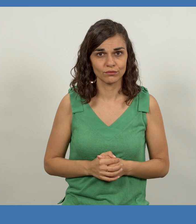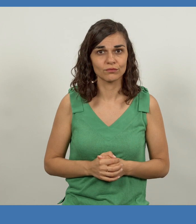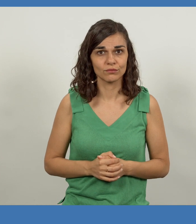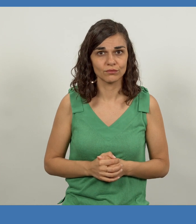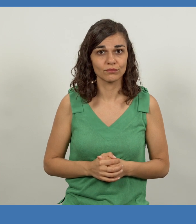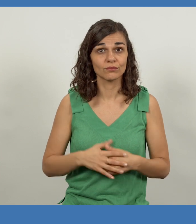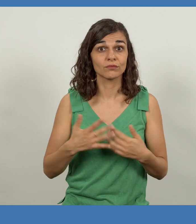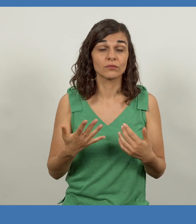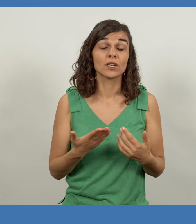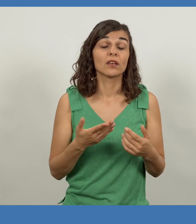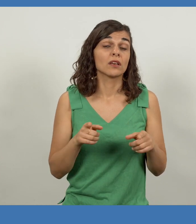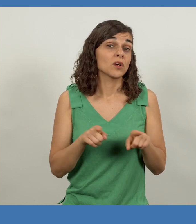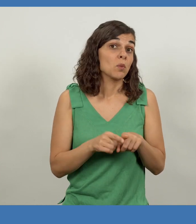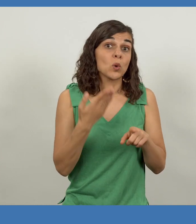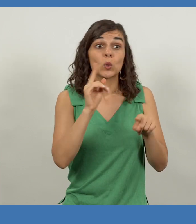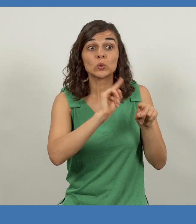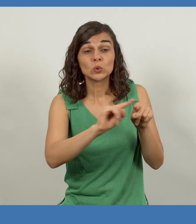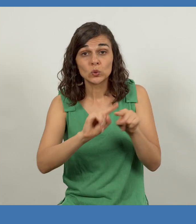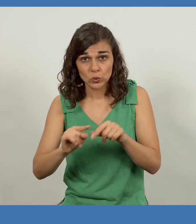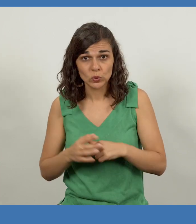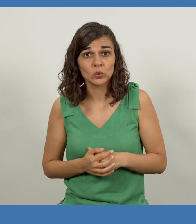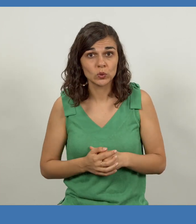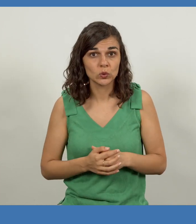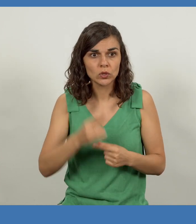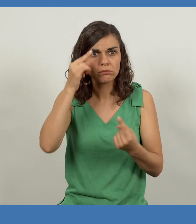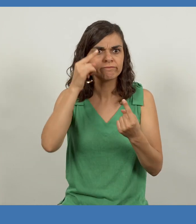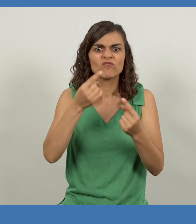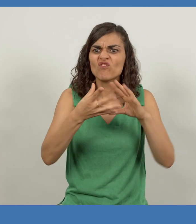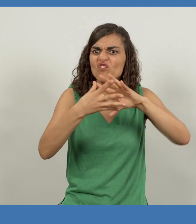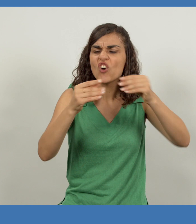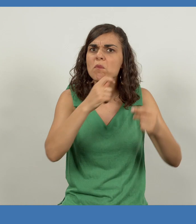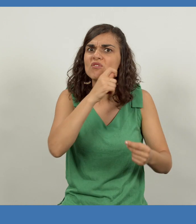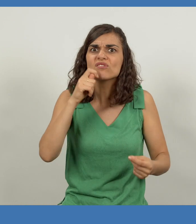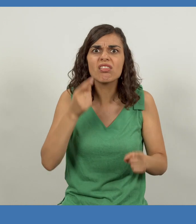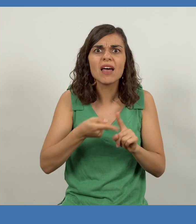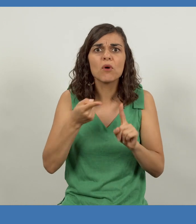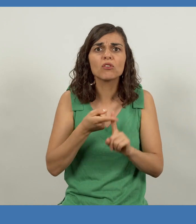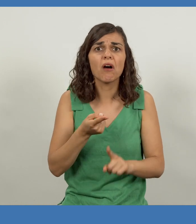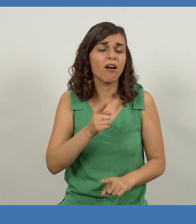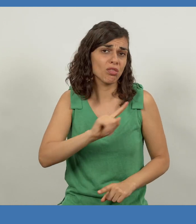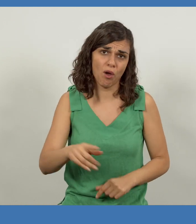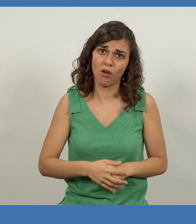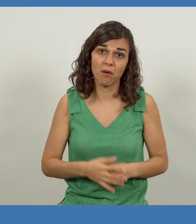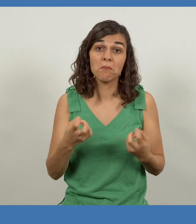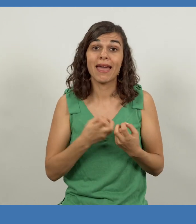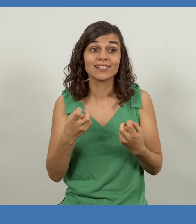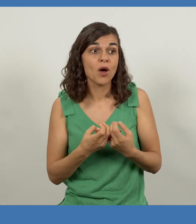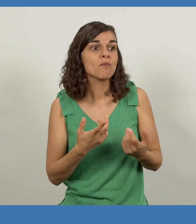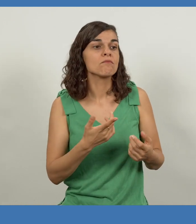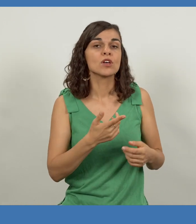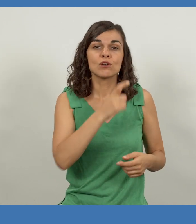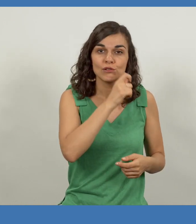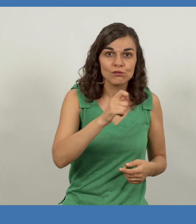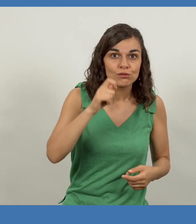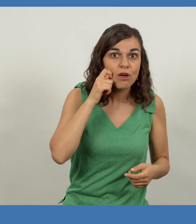Comme pour beaucoup de domaines bibliques, ne nous attachons pas à la forme du jeûne, que ce soit absolu, comme